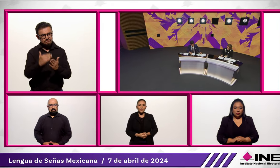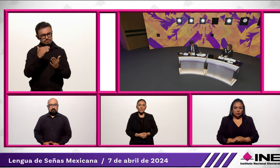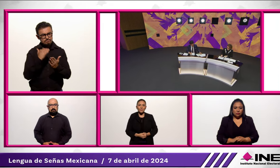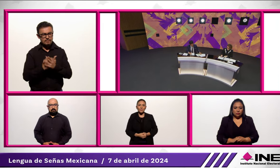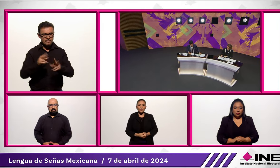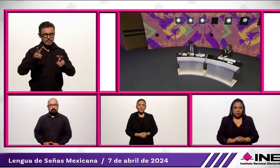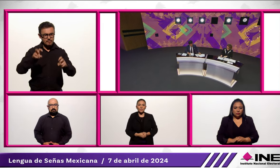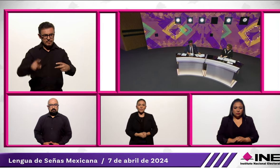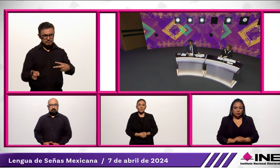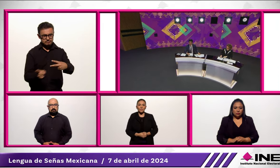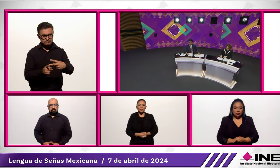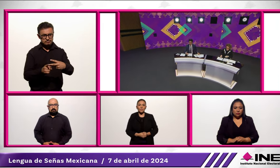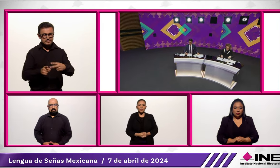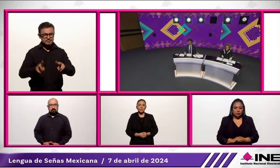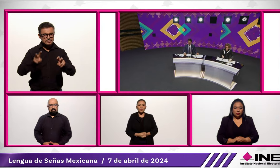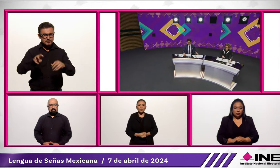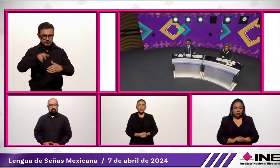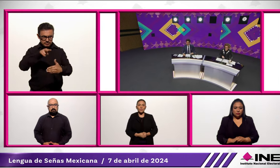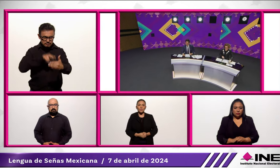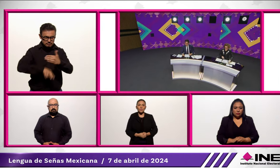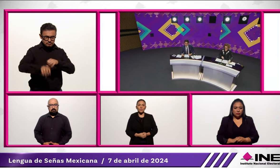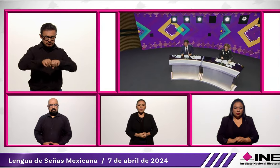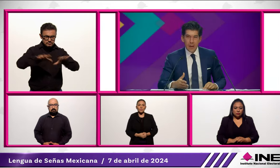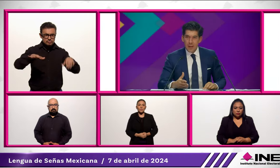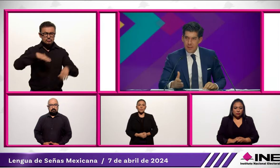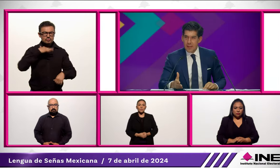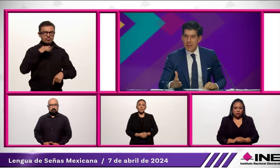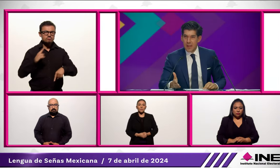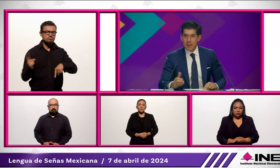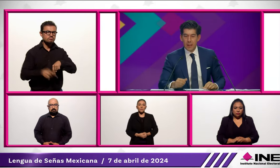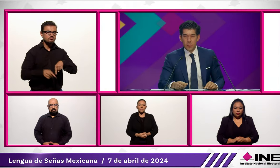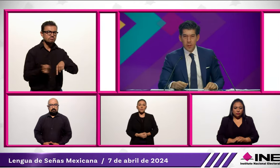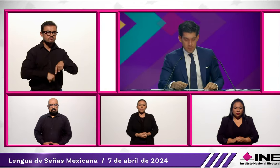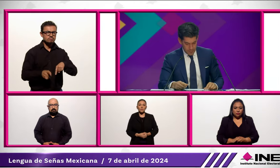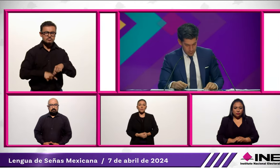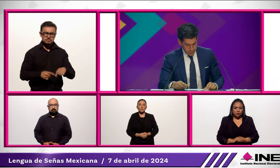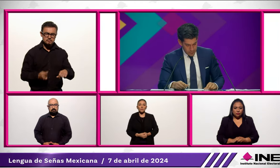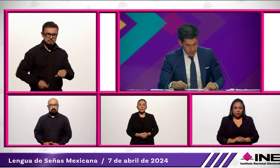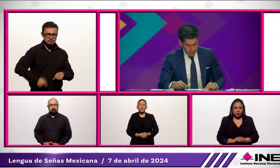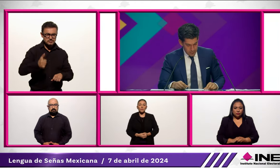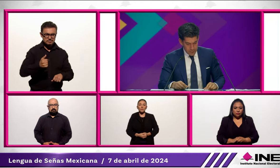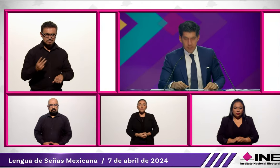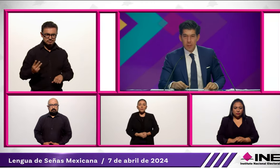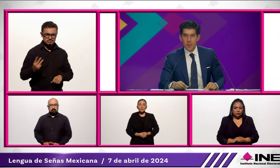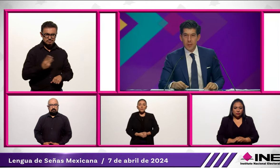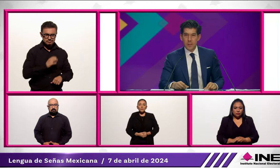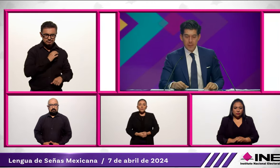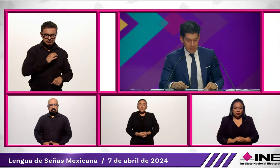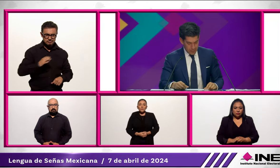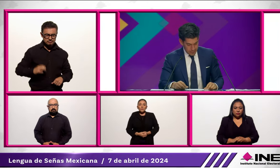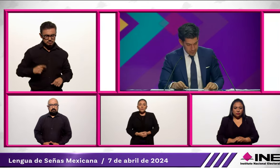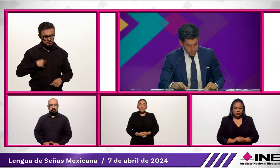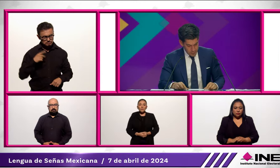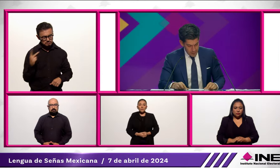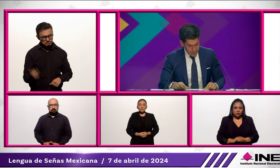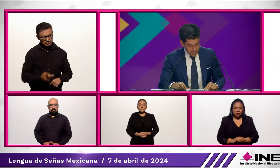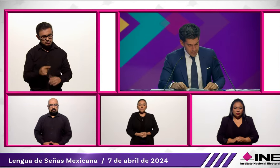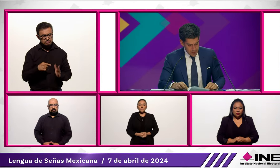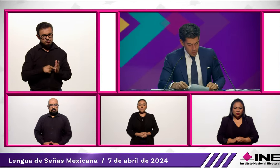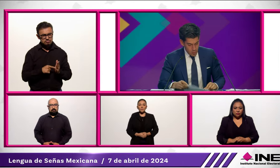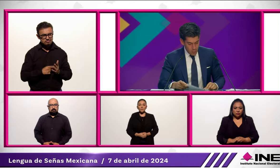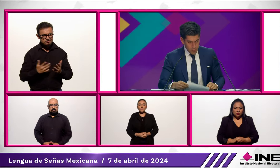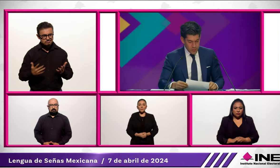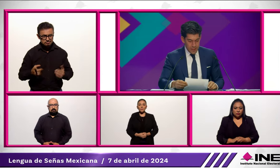combate a la corrupción. Comenzamos con una pregunta para las tres candidaturas, pregunta que recibimos a través de las redes